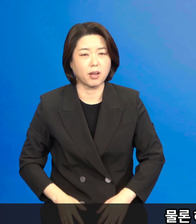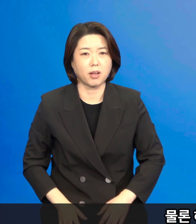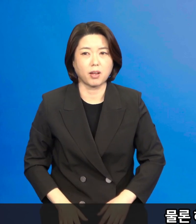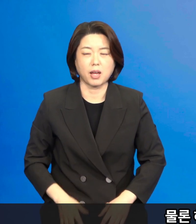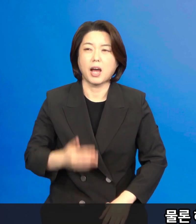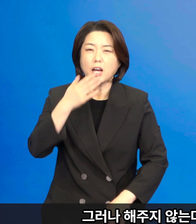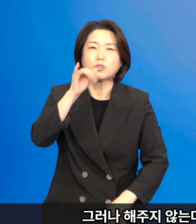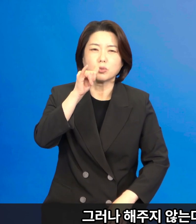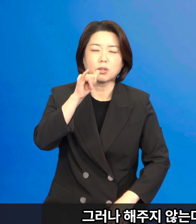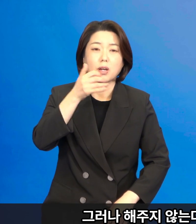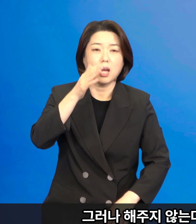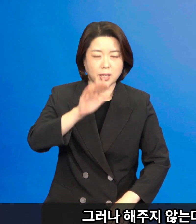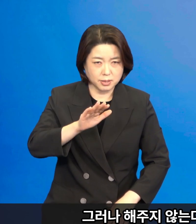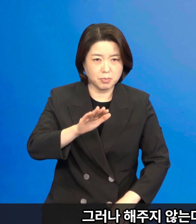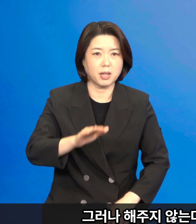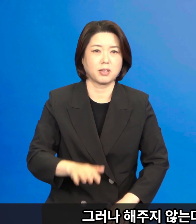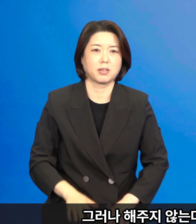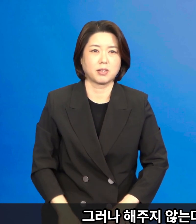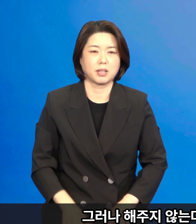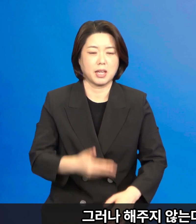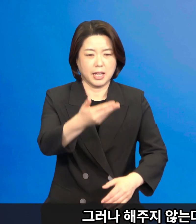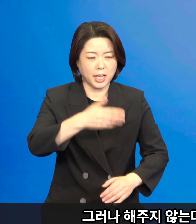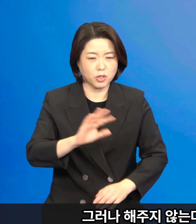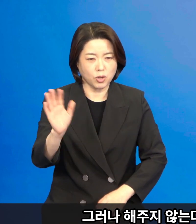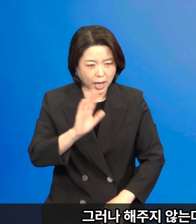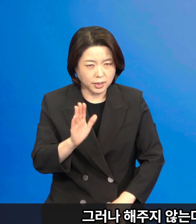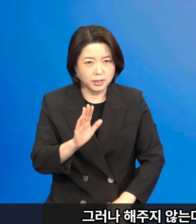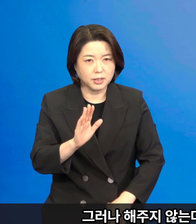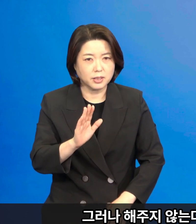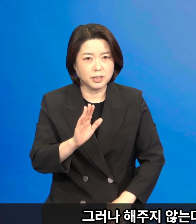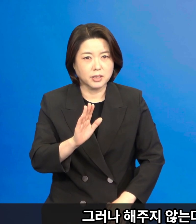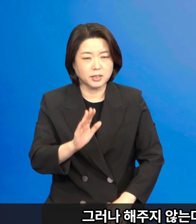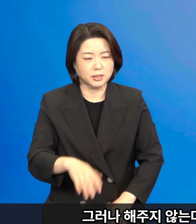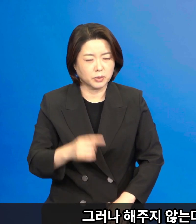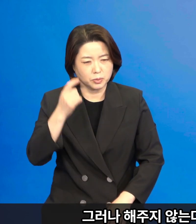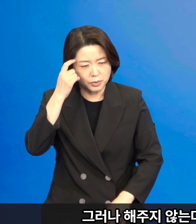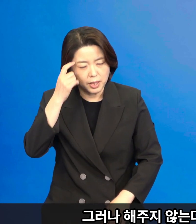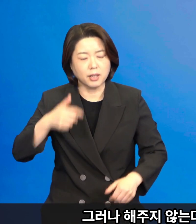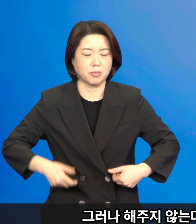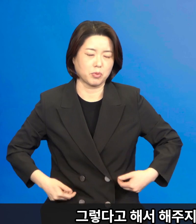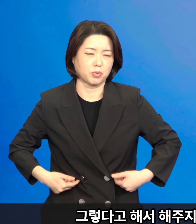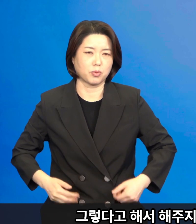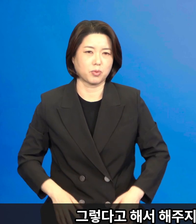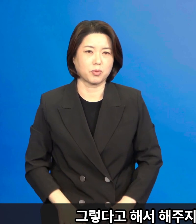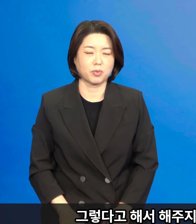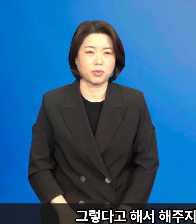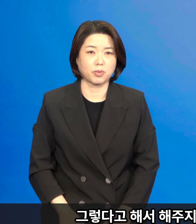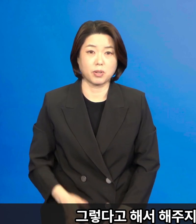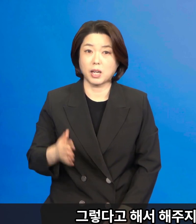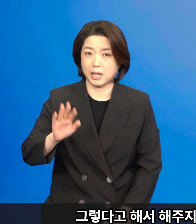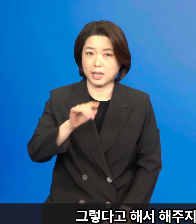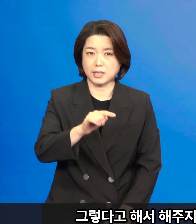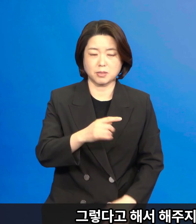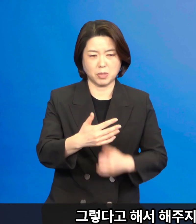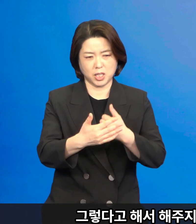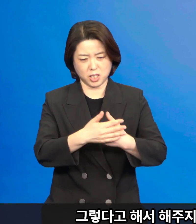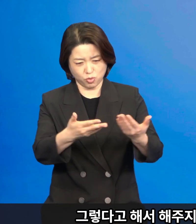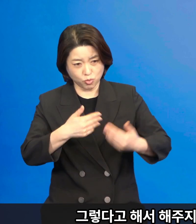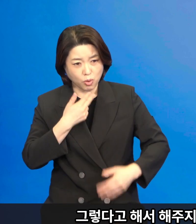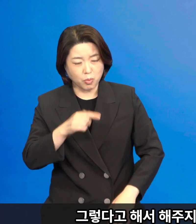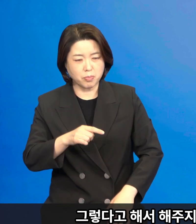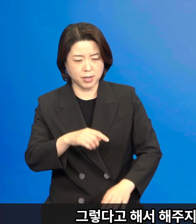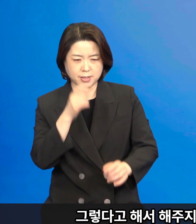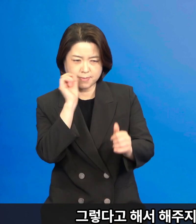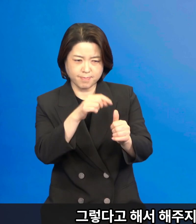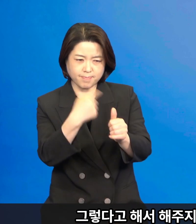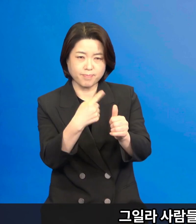있어요. 그러나 해주지 않는다고 하는 것을 염두하셔야 돼요. 그렇다고 해서 해주지 않는다고 해서